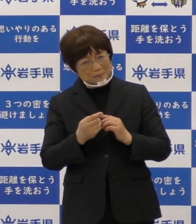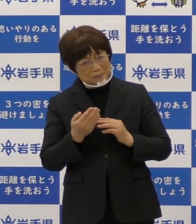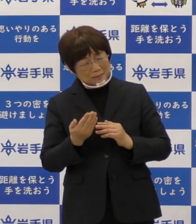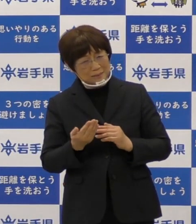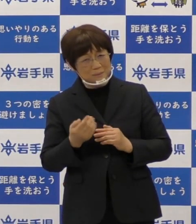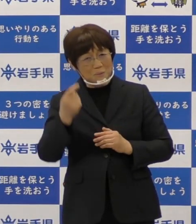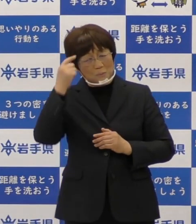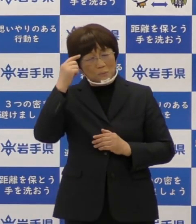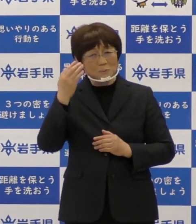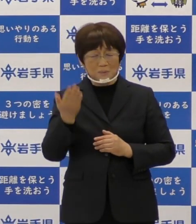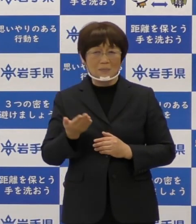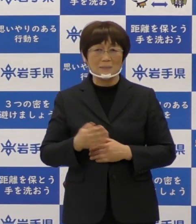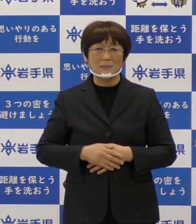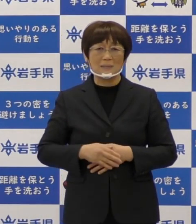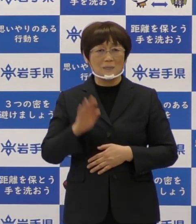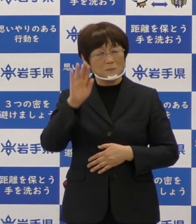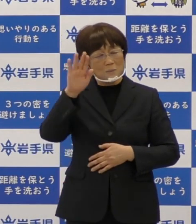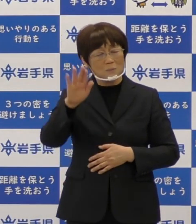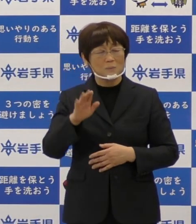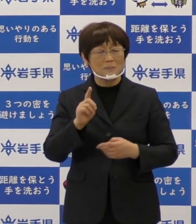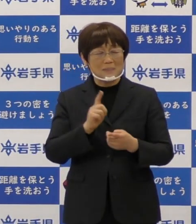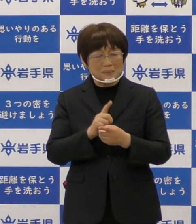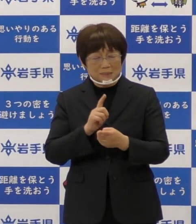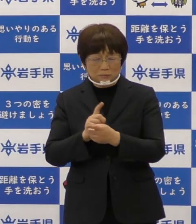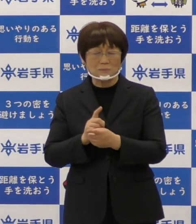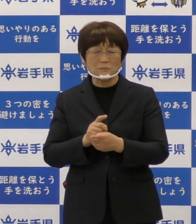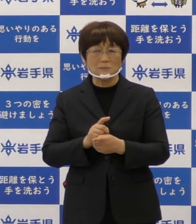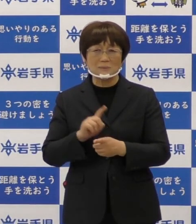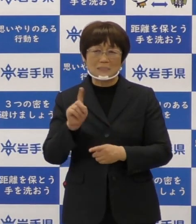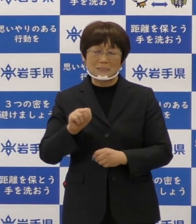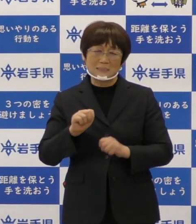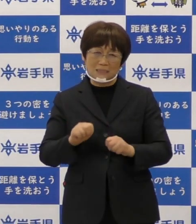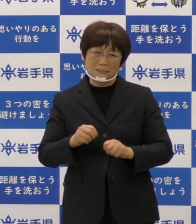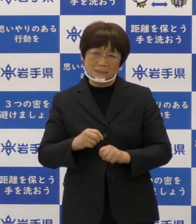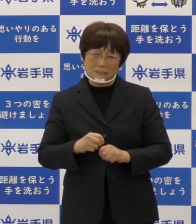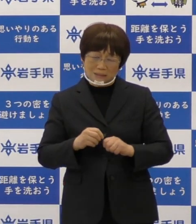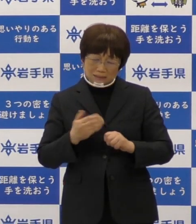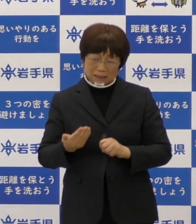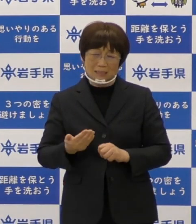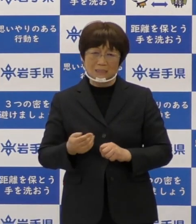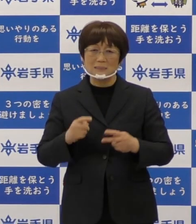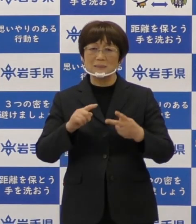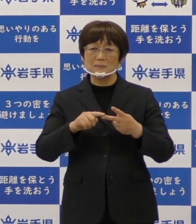後にスピード感を持った対応というのが必要かと思います。今後に向けての思いと、